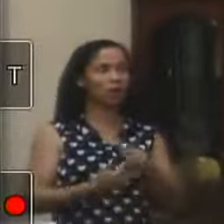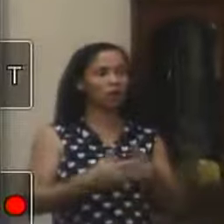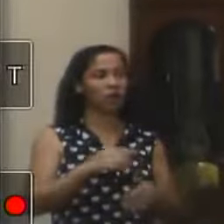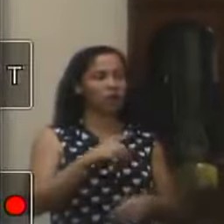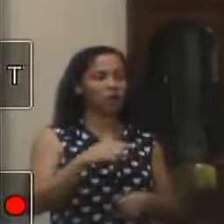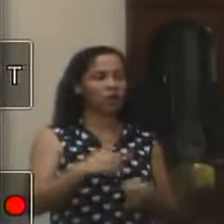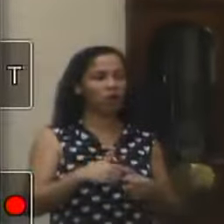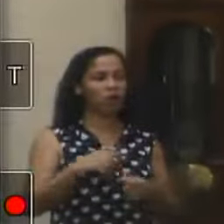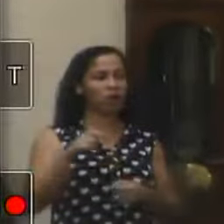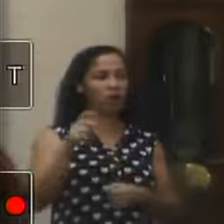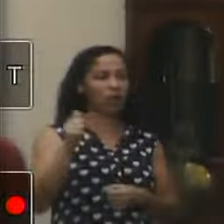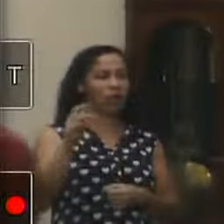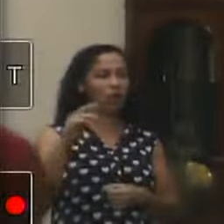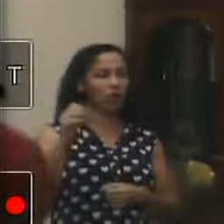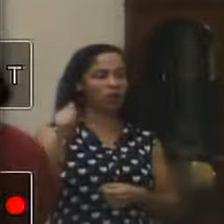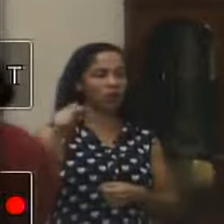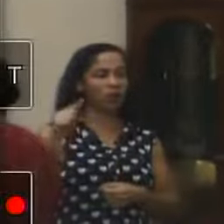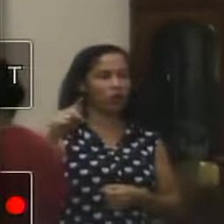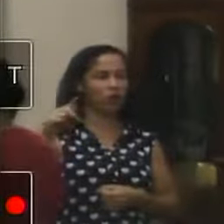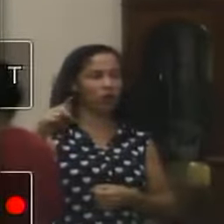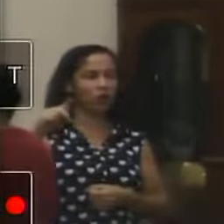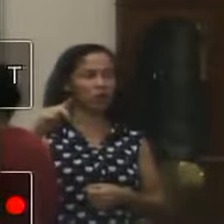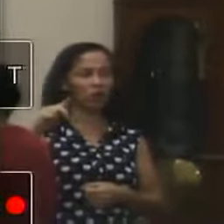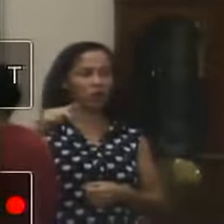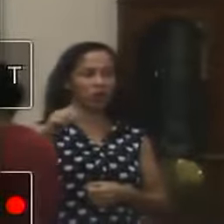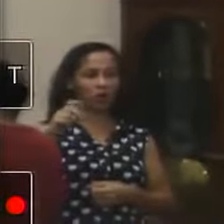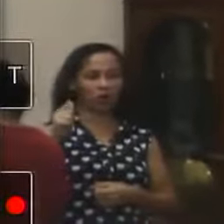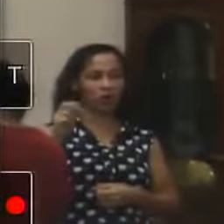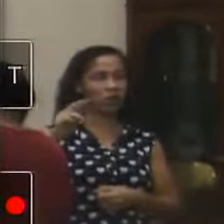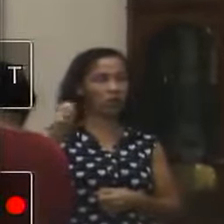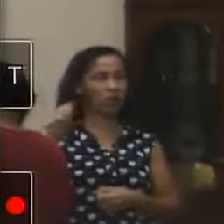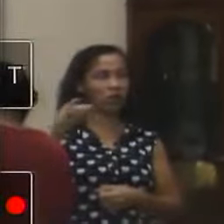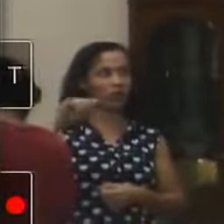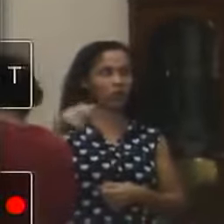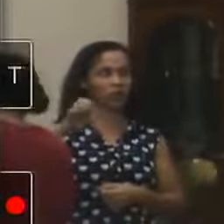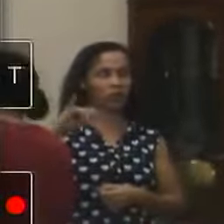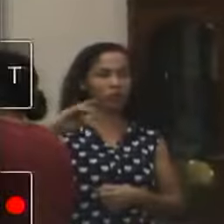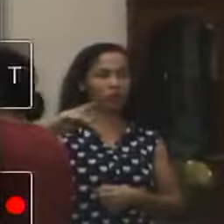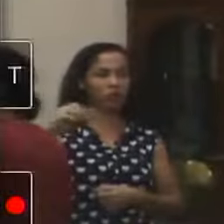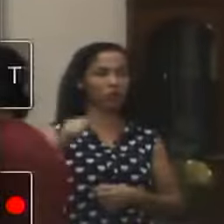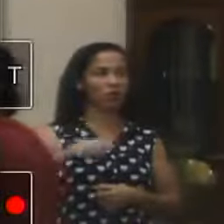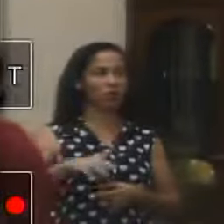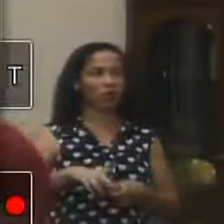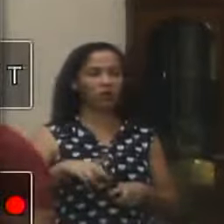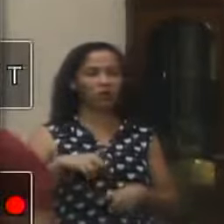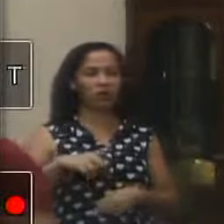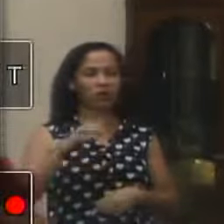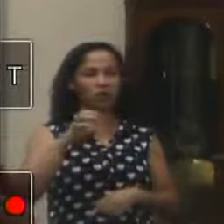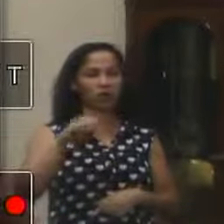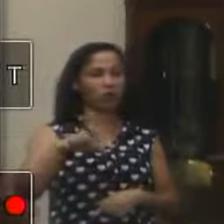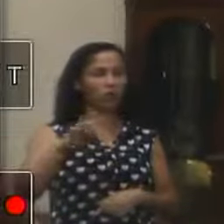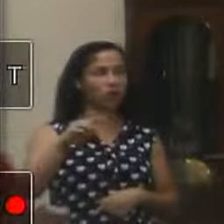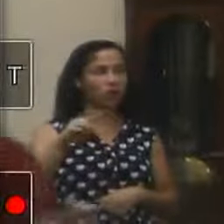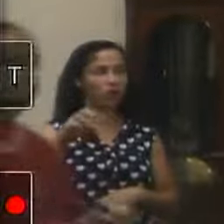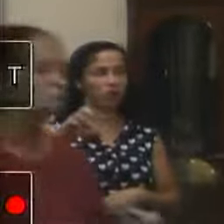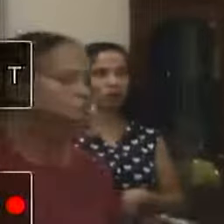Laranjeiras, olha, todo dia eu passo lá, entulho depositado lá todo dia,